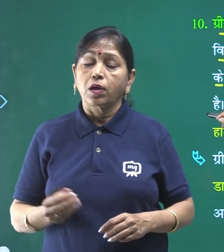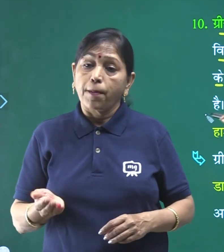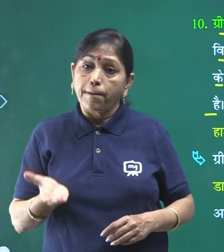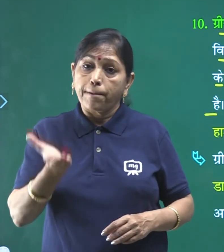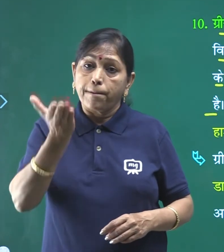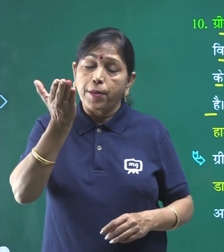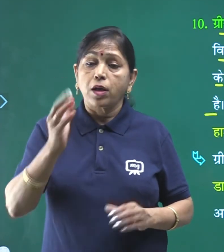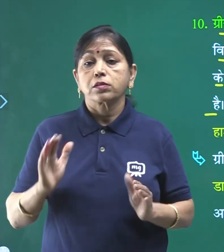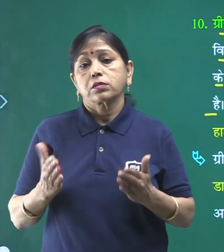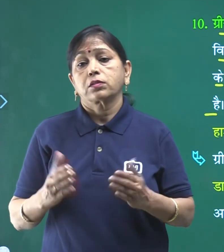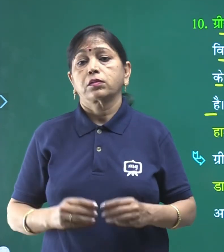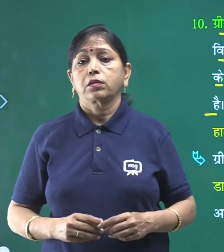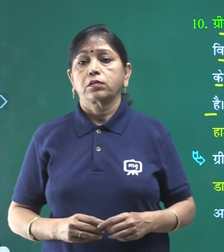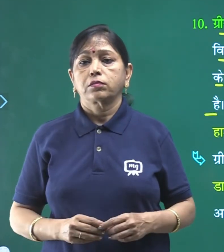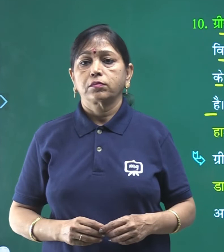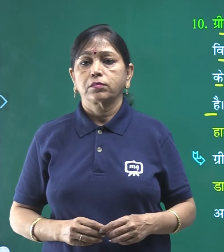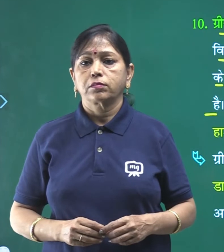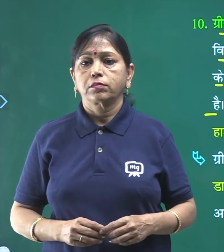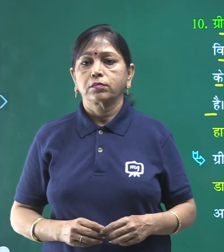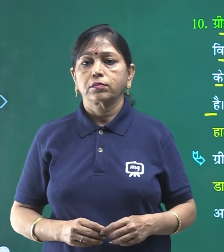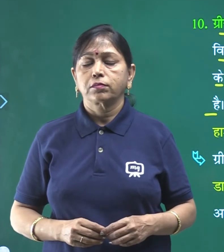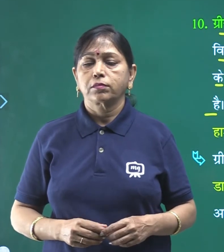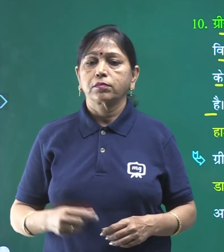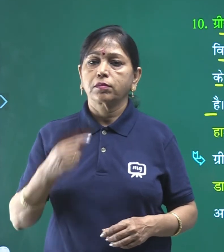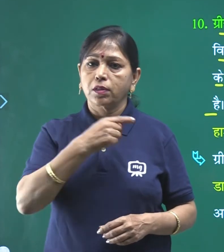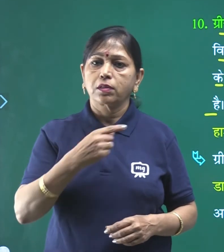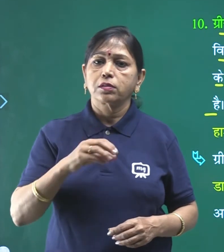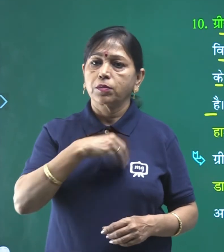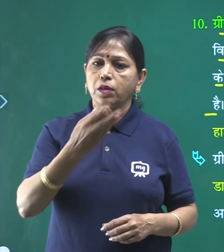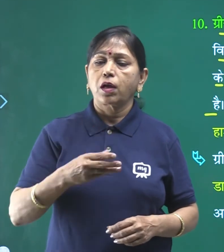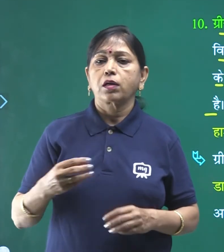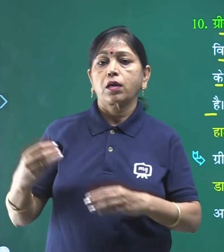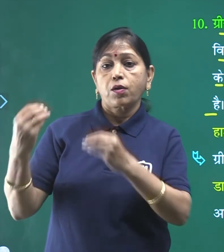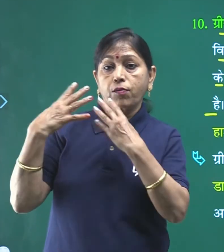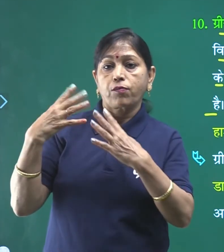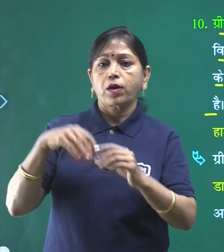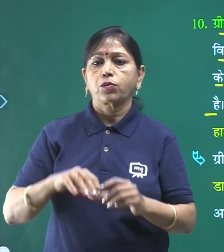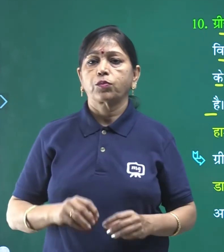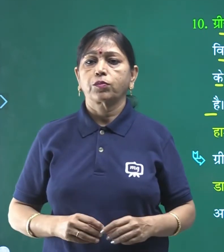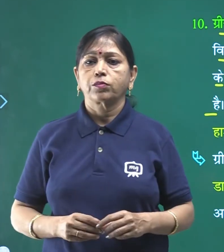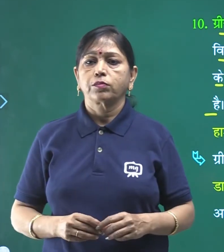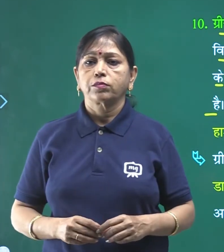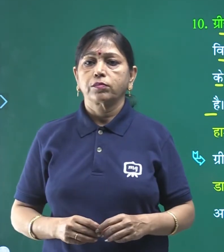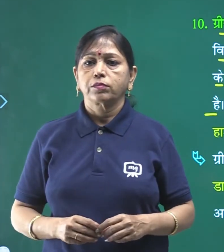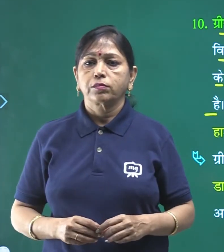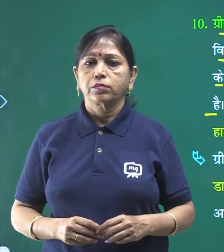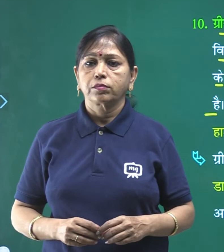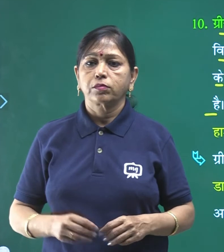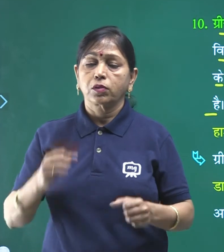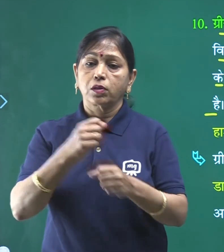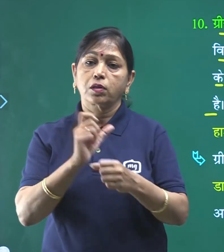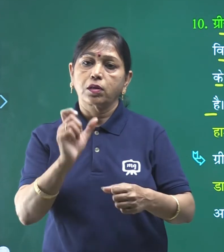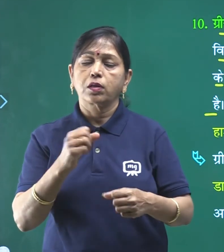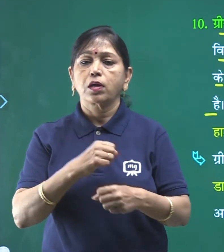सकती है कि इस प्रकार के प्रभाव को ग्रीन हाउस प्रभाव